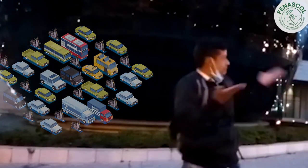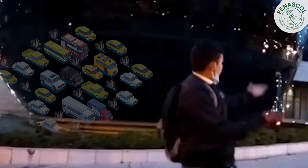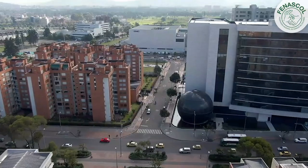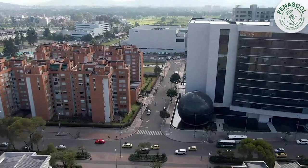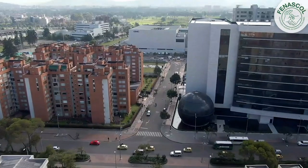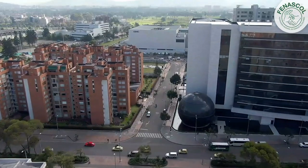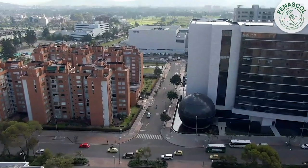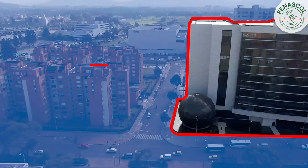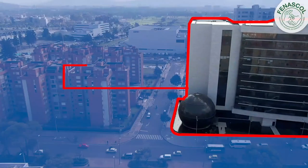estos carros o motos.